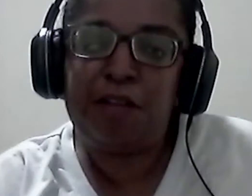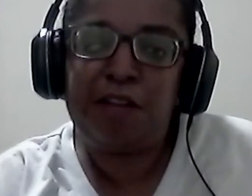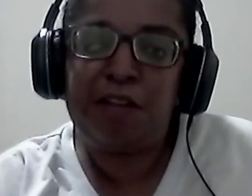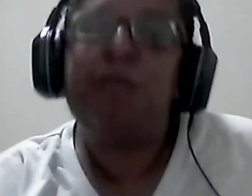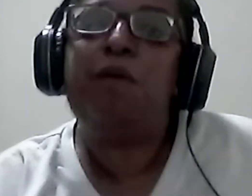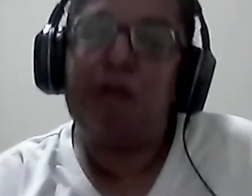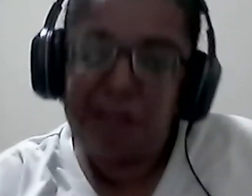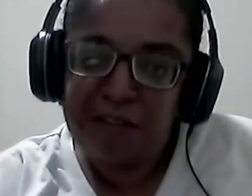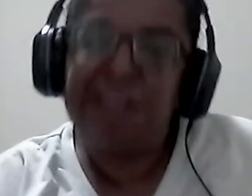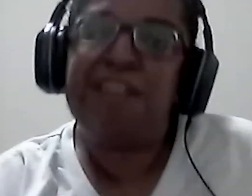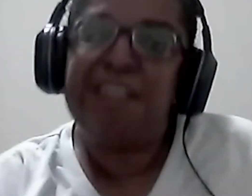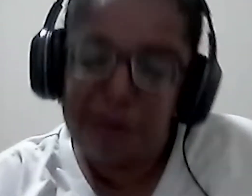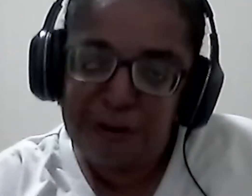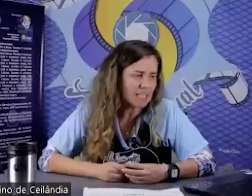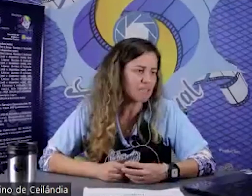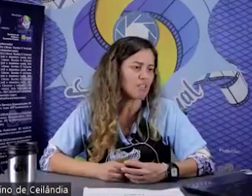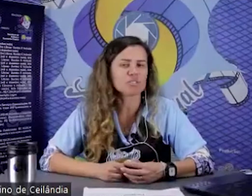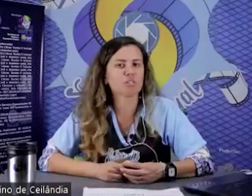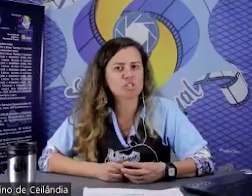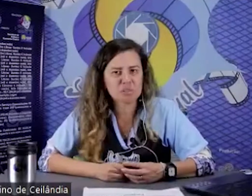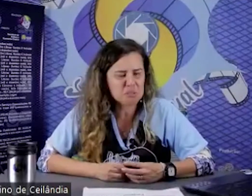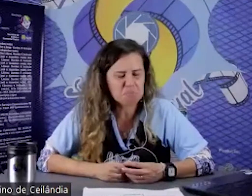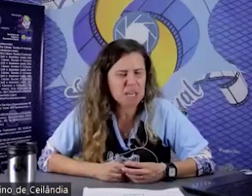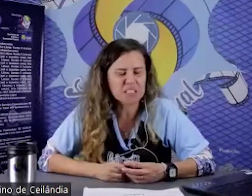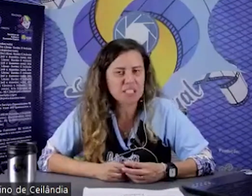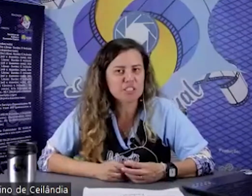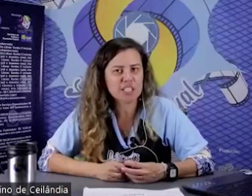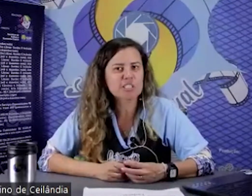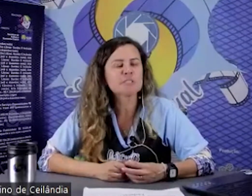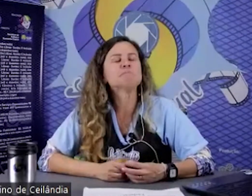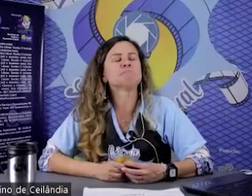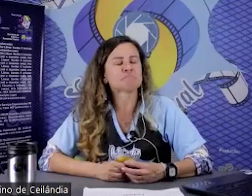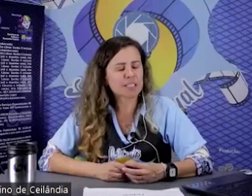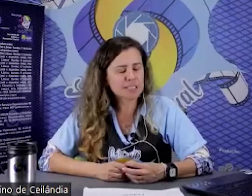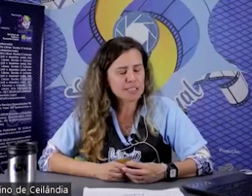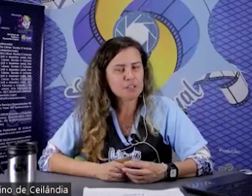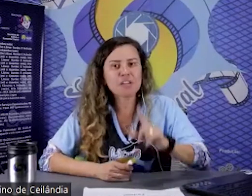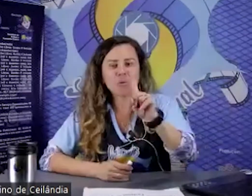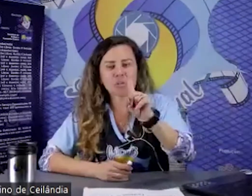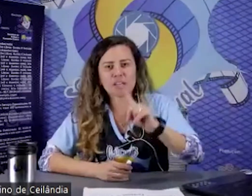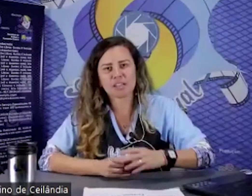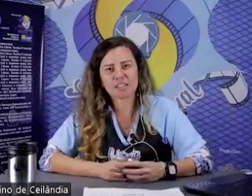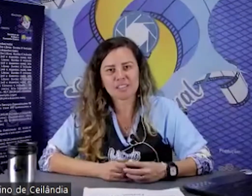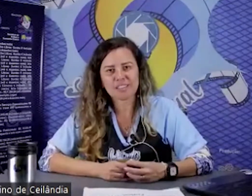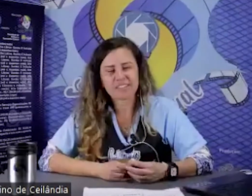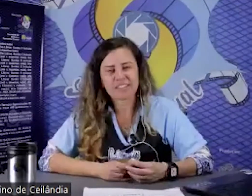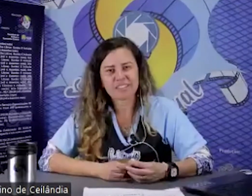ela implantada. Maravilhosa, ótima, esperta, inteligente, excelente. Filha única. Igual a